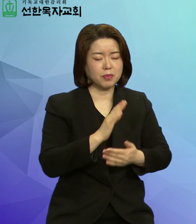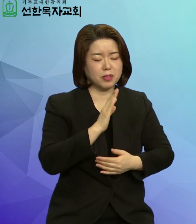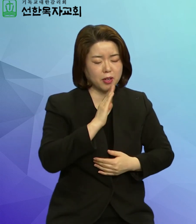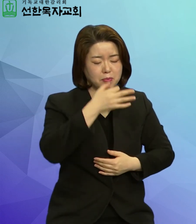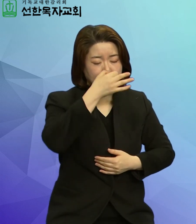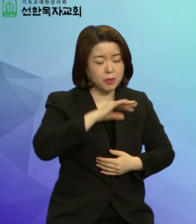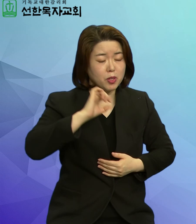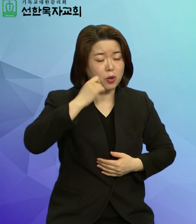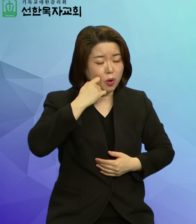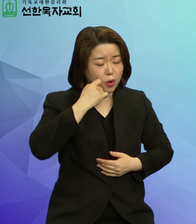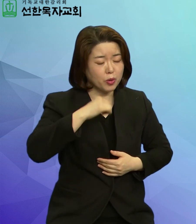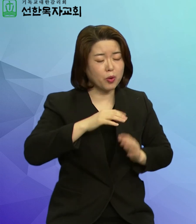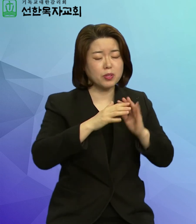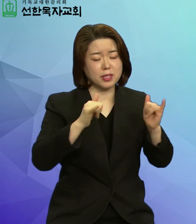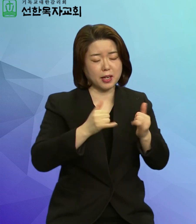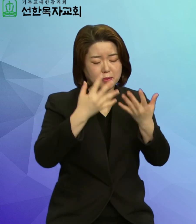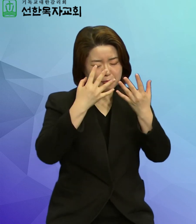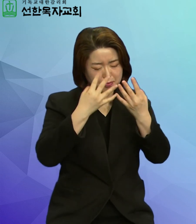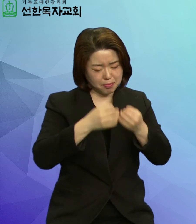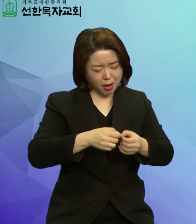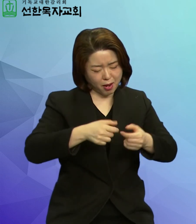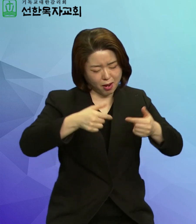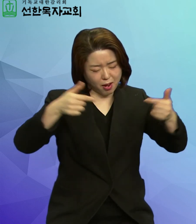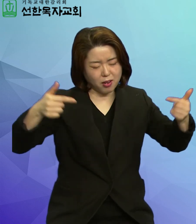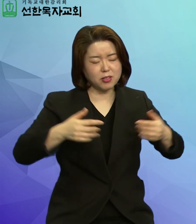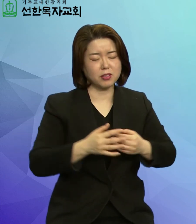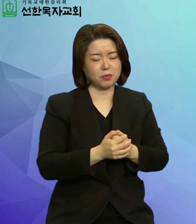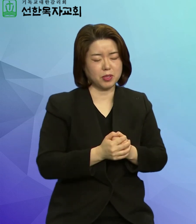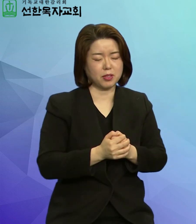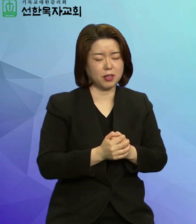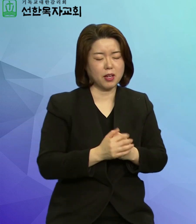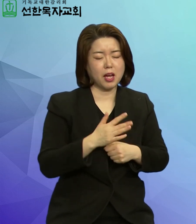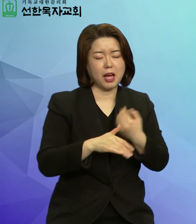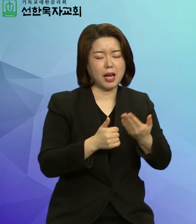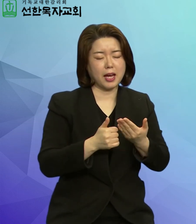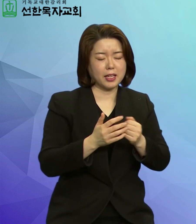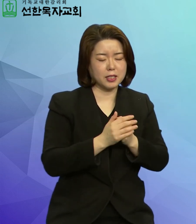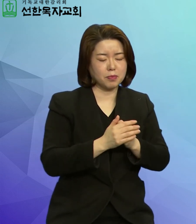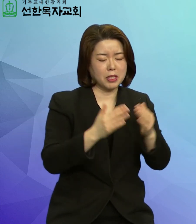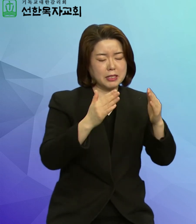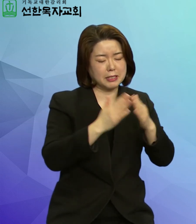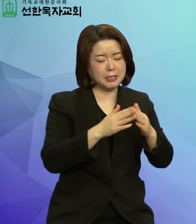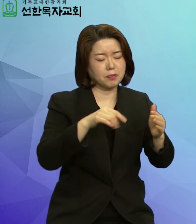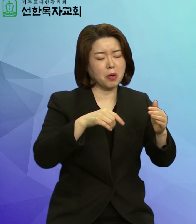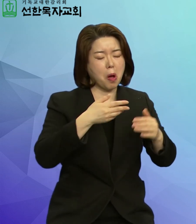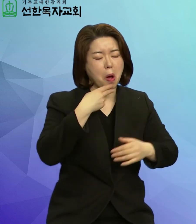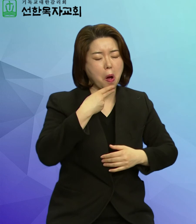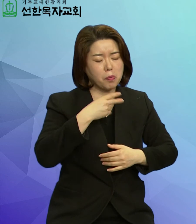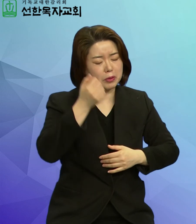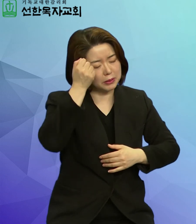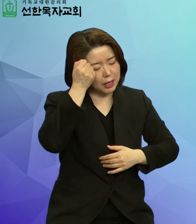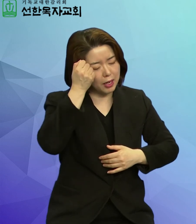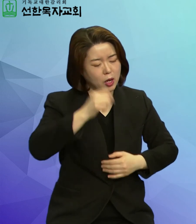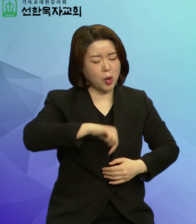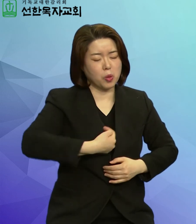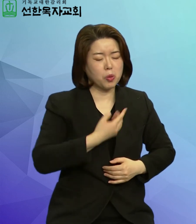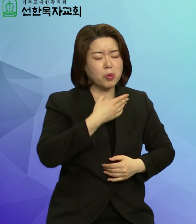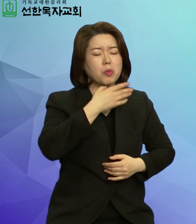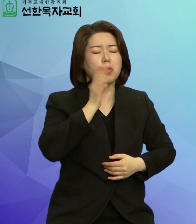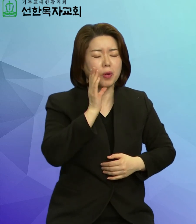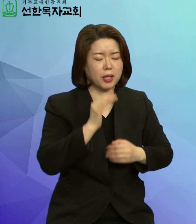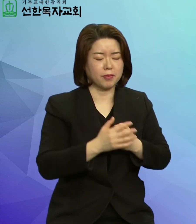하나님 참으로 힘들고 어려운 이들이 많아지는 때에 하나님 주목자들, 독거